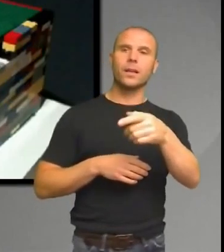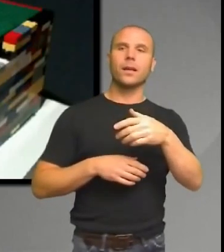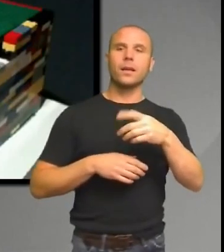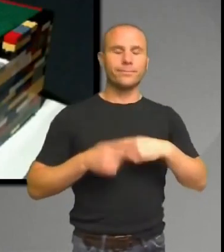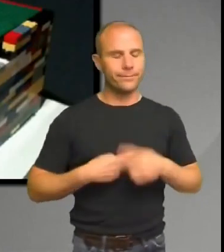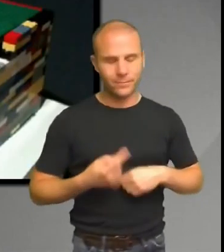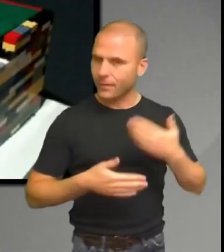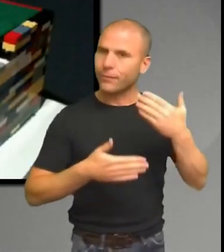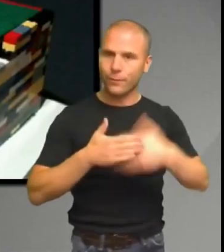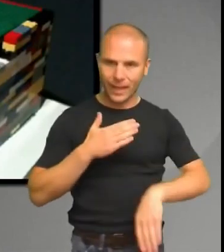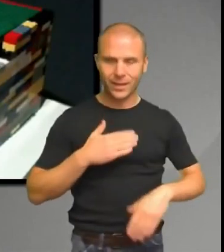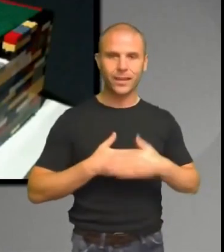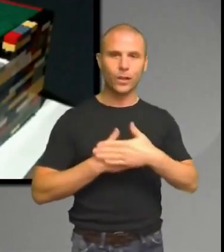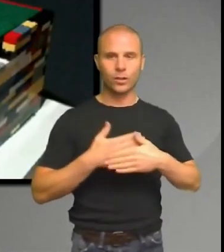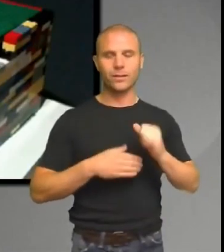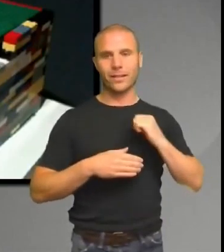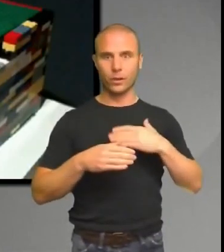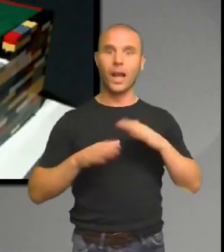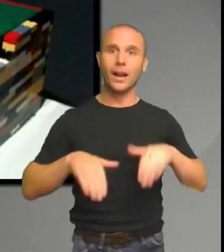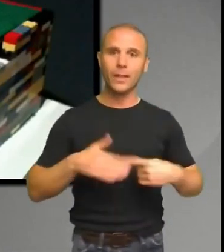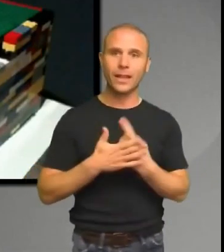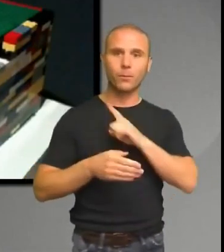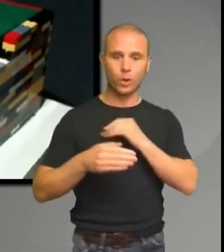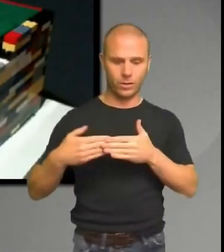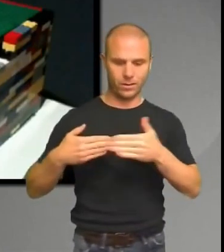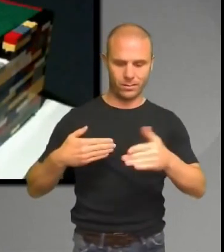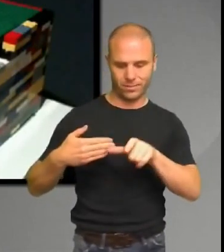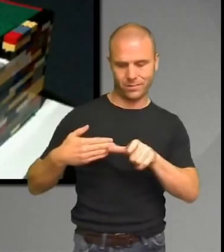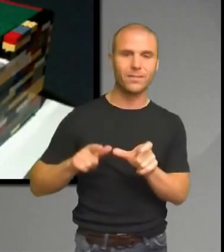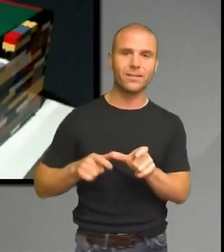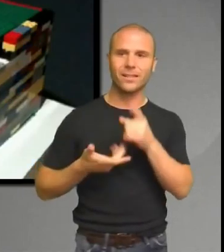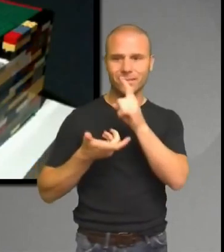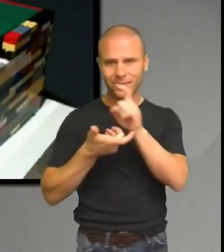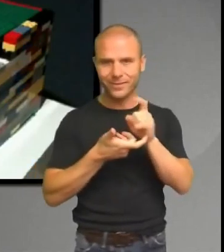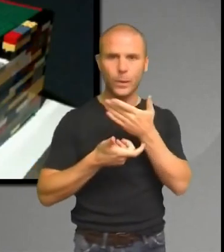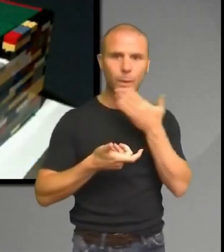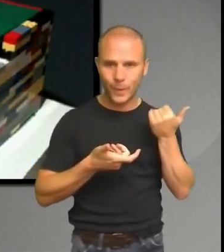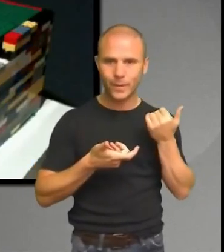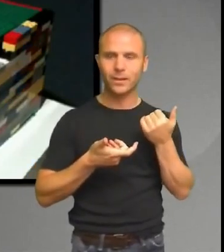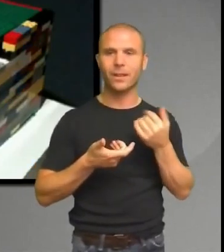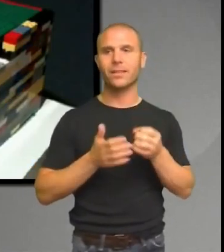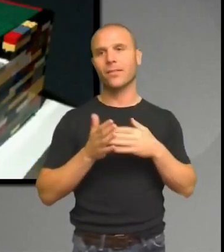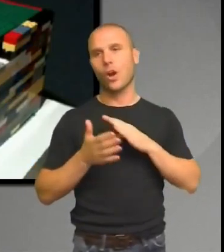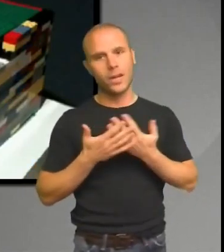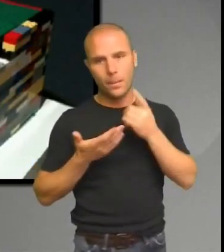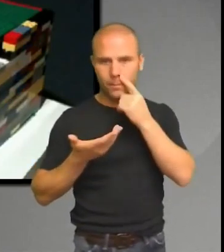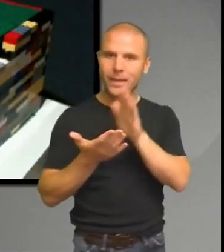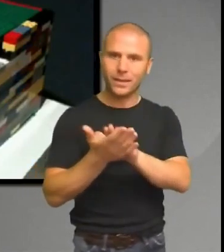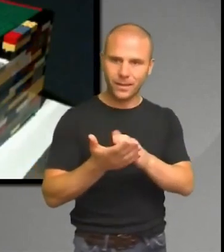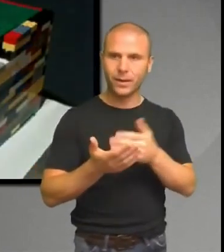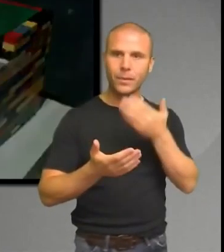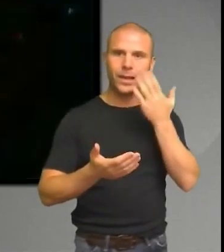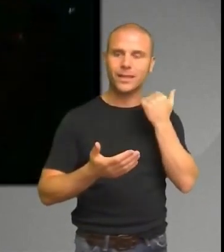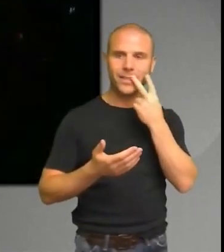Som sagt, nu händer det också massa. Ett stort hopp här. Till att fixa fram locket där. Och startknappen som ni inte kan se.